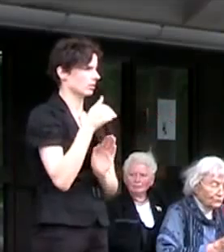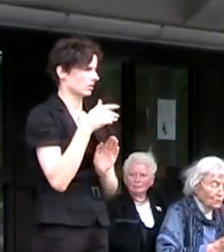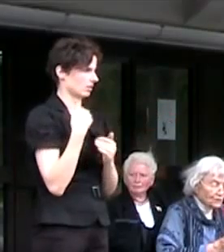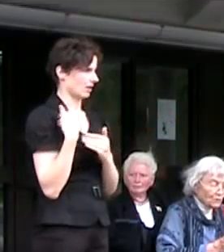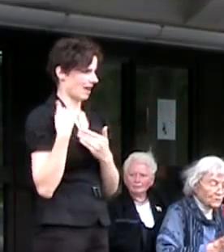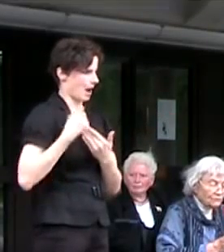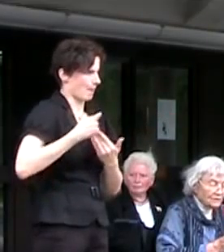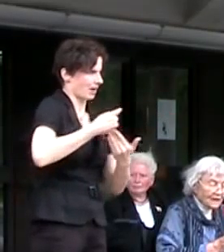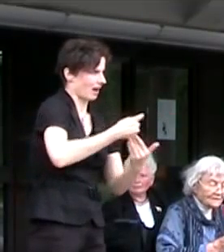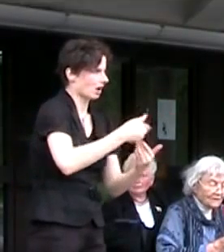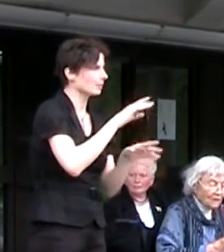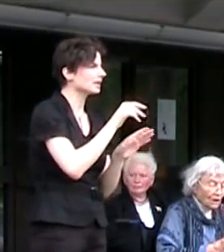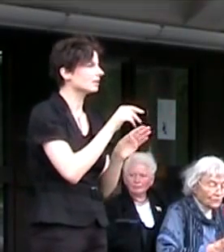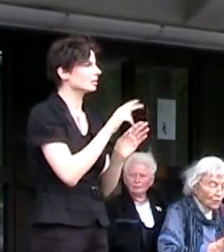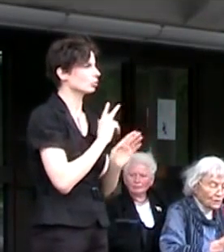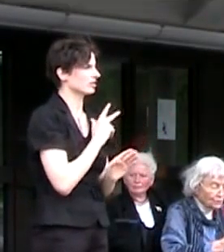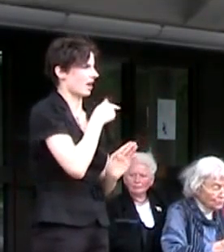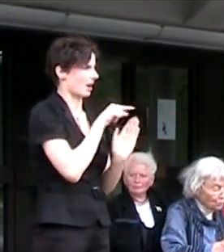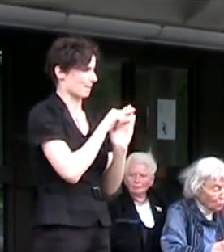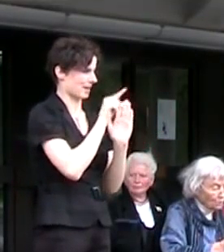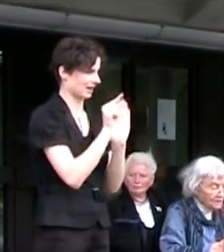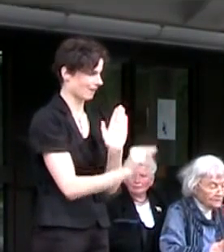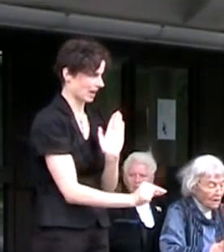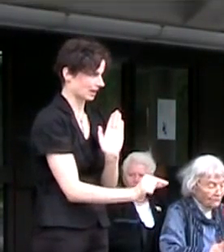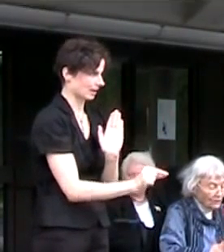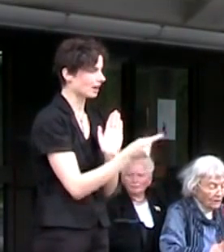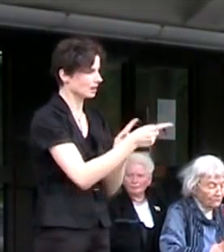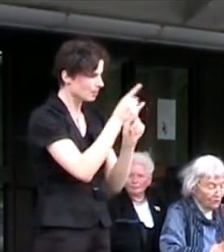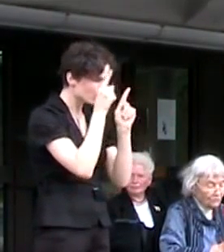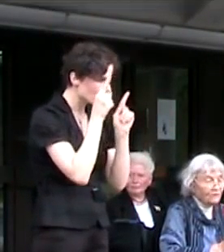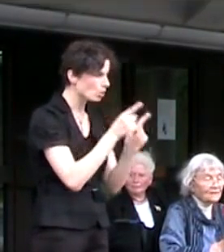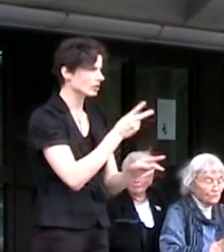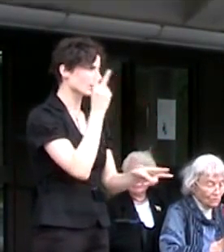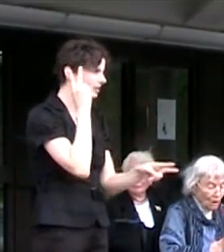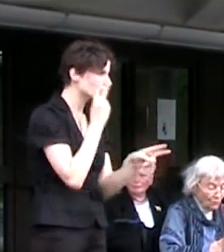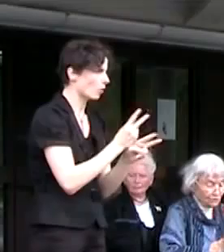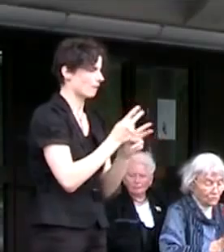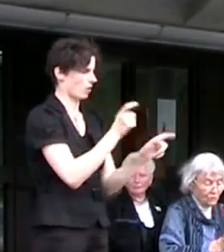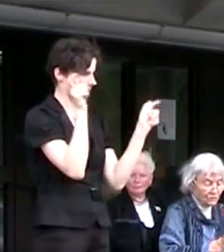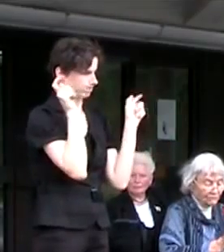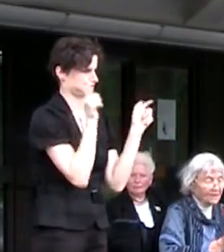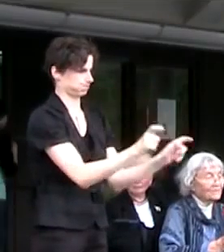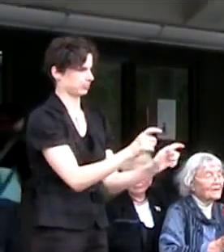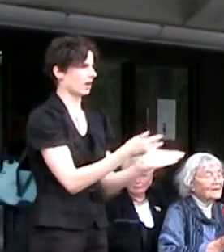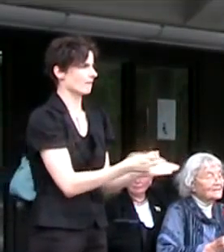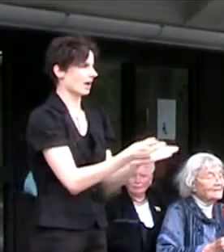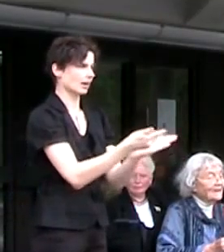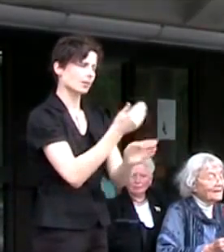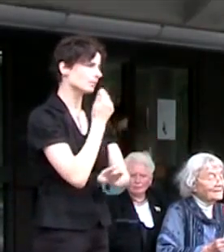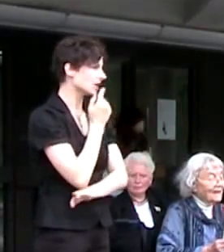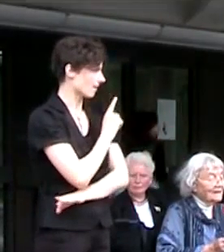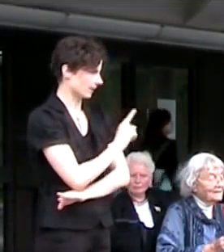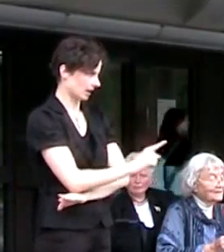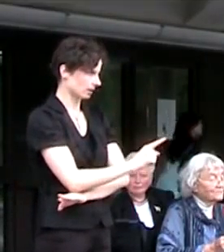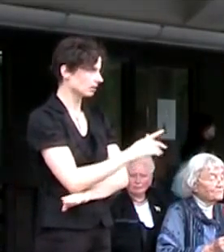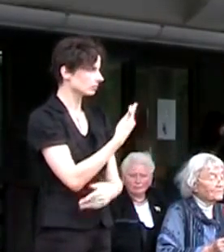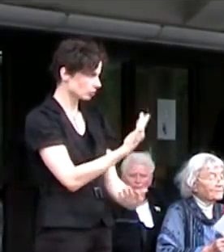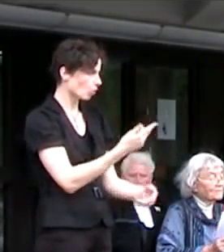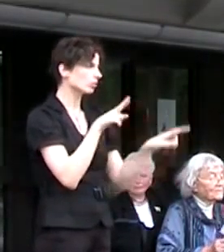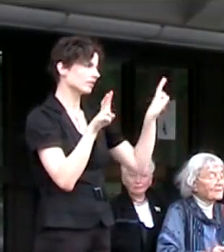und Fürsorgebedürftigkeit sind, sollte tunlichst von der Fortpflanzung ausgeschlossen werden. Zitat